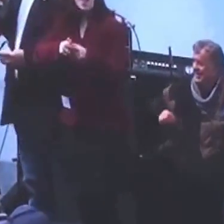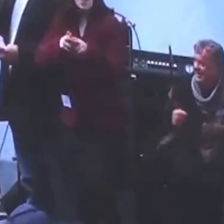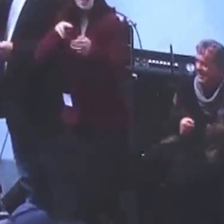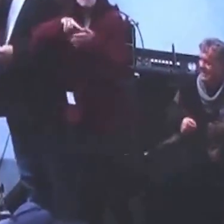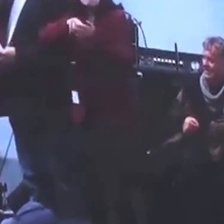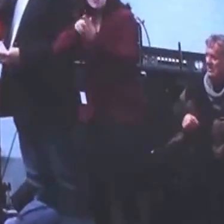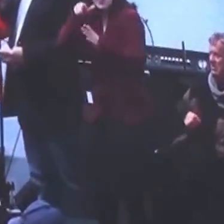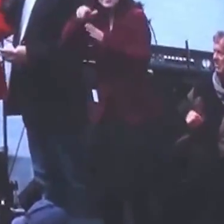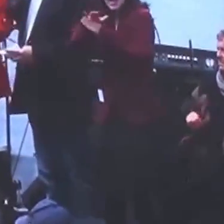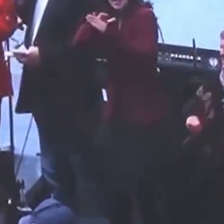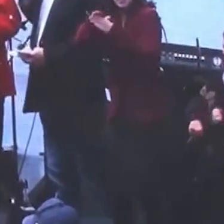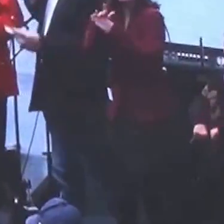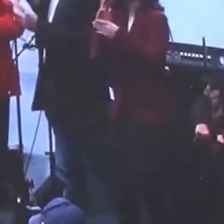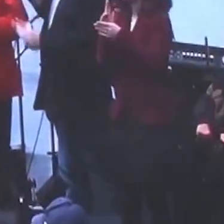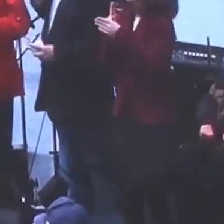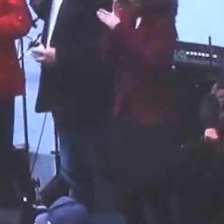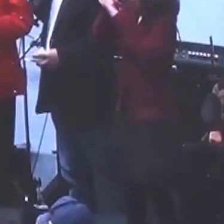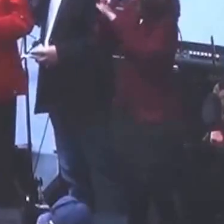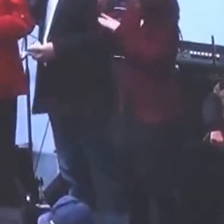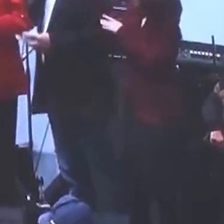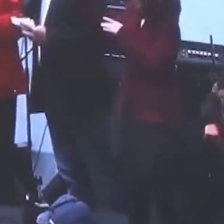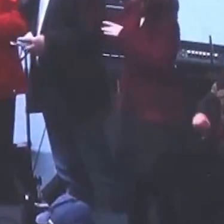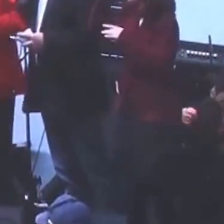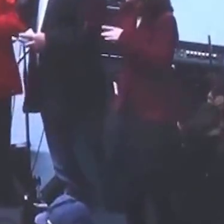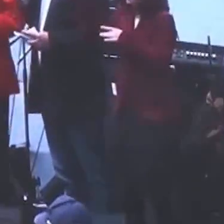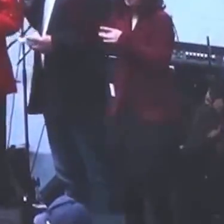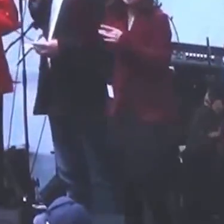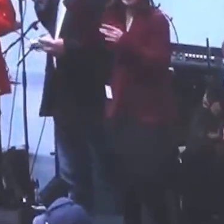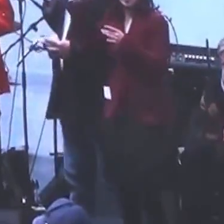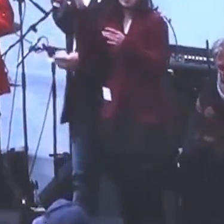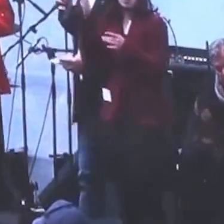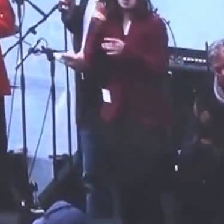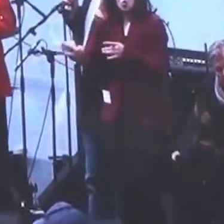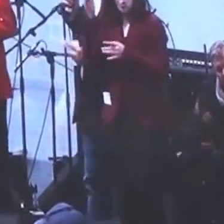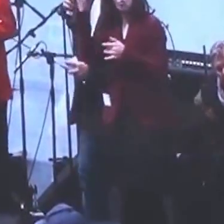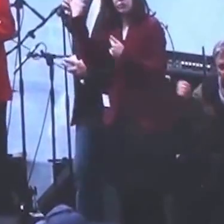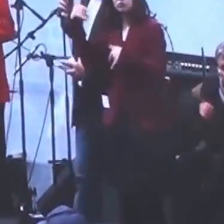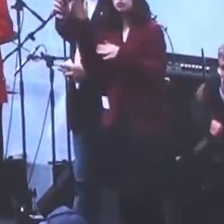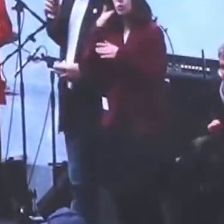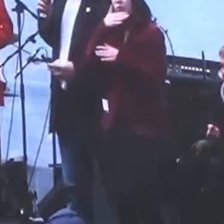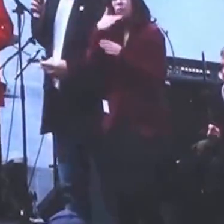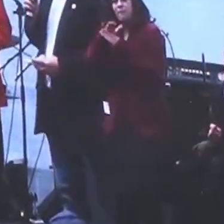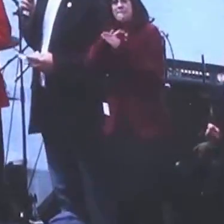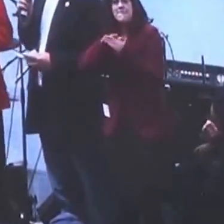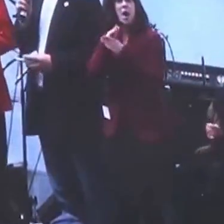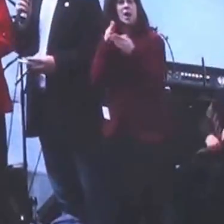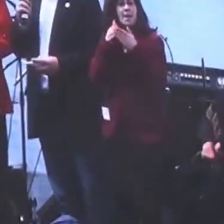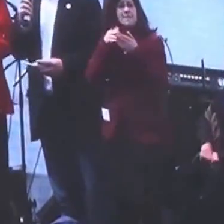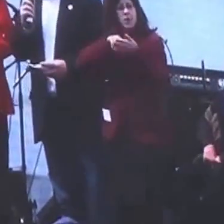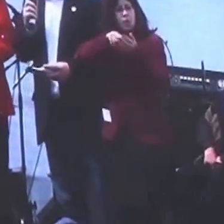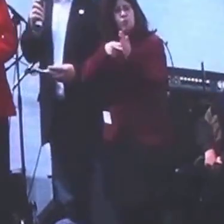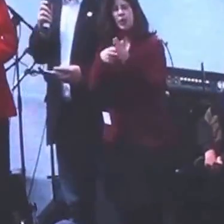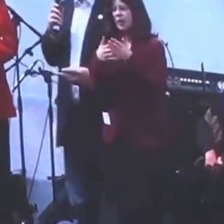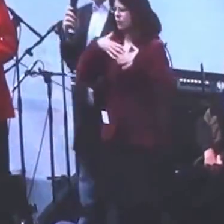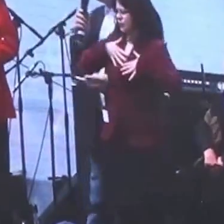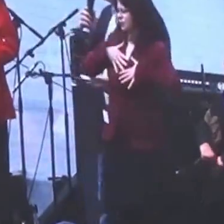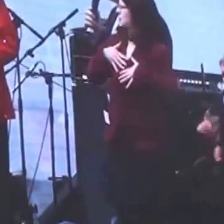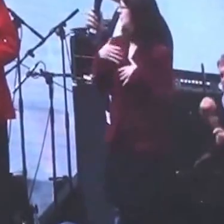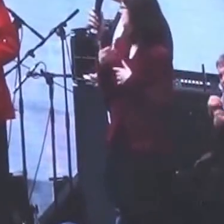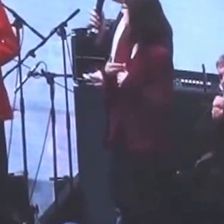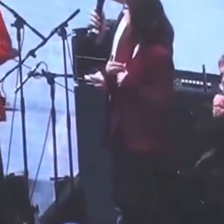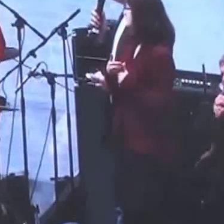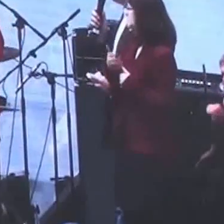Kurt eingesprungen. Aber er ist ja vielen bekannt, weil er die letzten Jahre im Bundestag auch schon behindertenpolitischer Sprecher war. Also herzlich willkommen